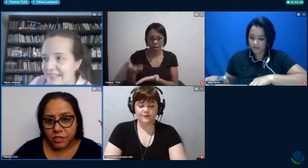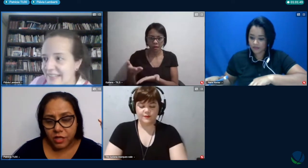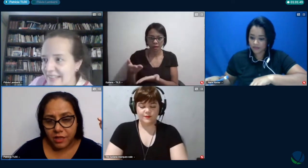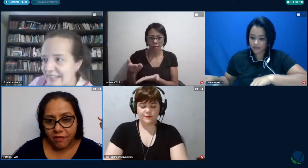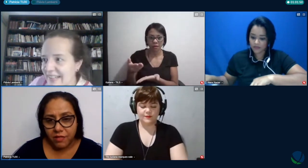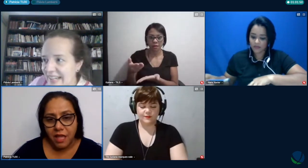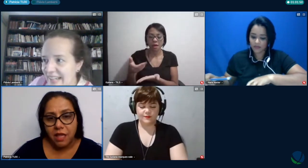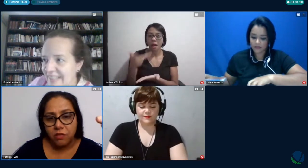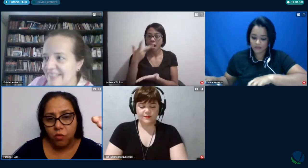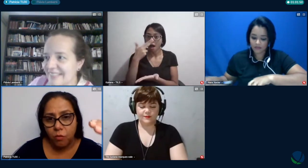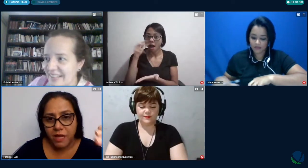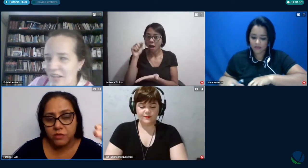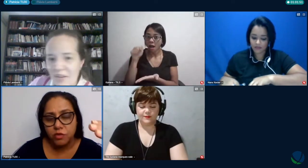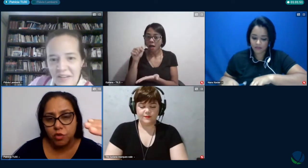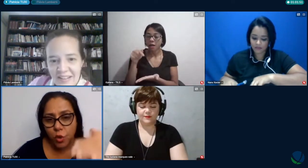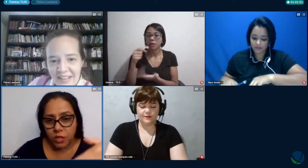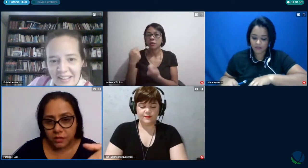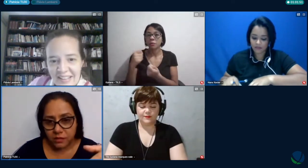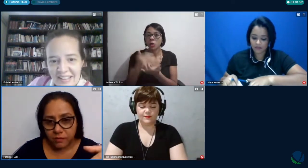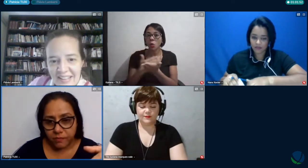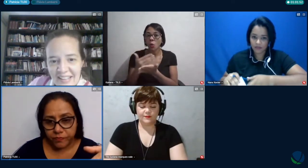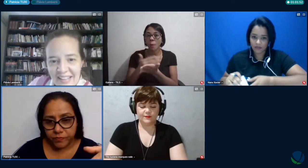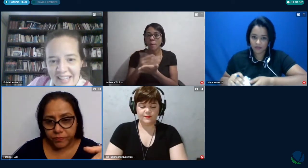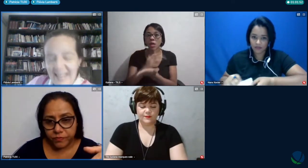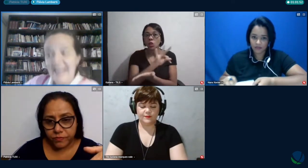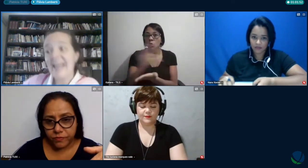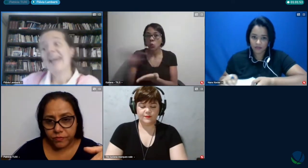Você acha que deve ter no começo de todas?